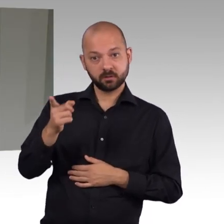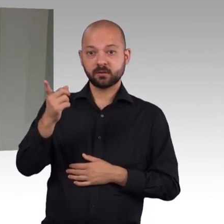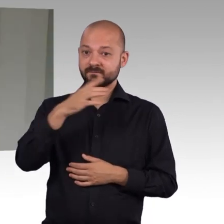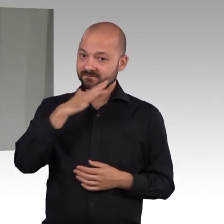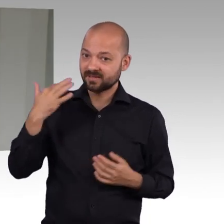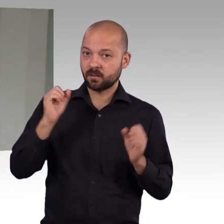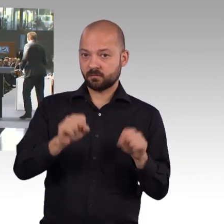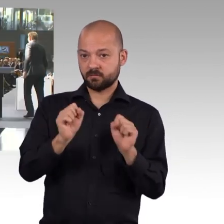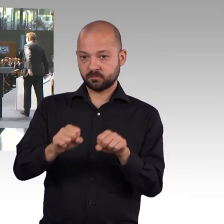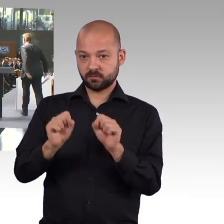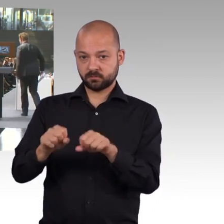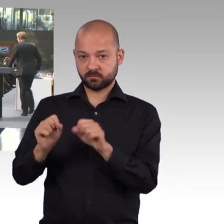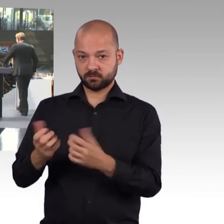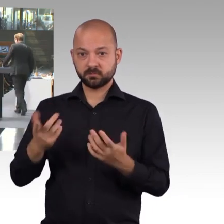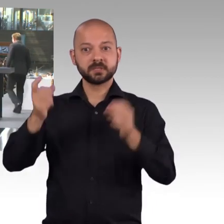Segen für Ihr Amt.